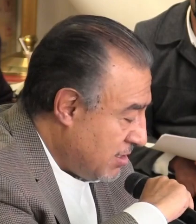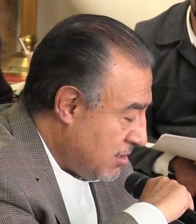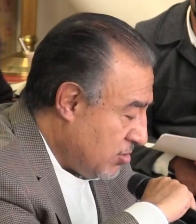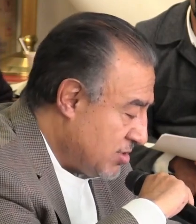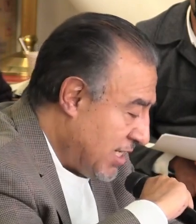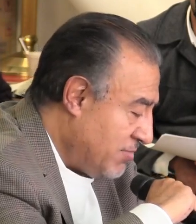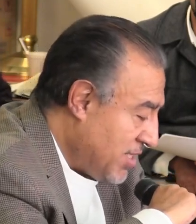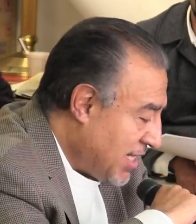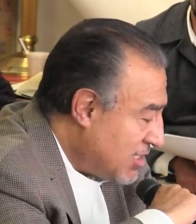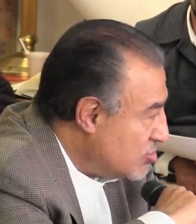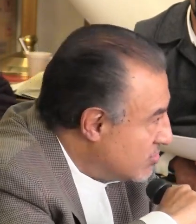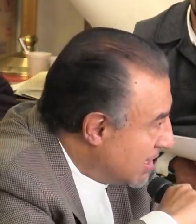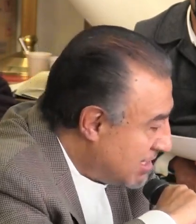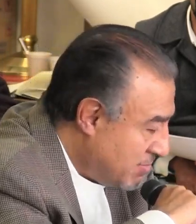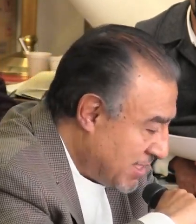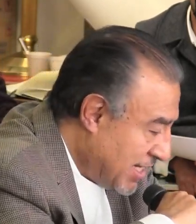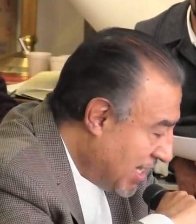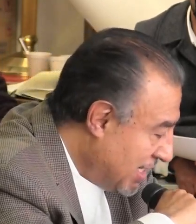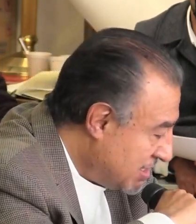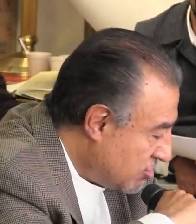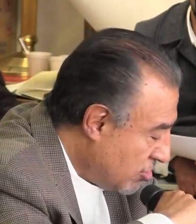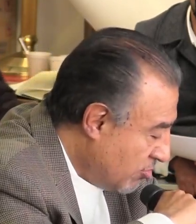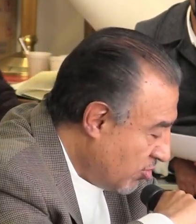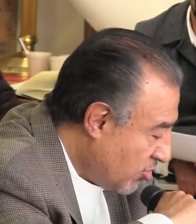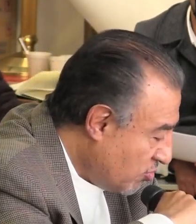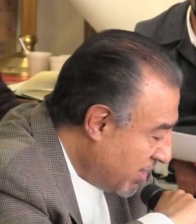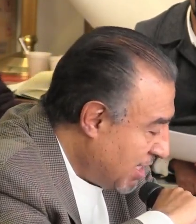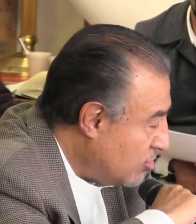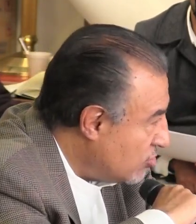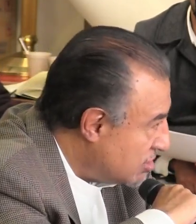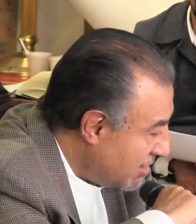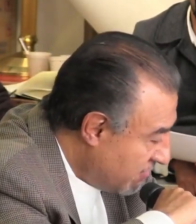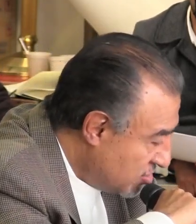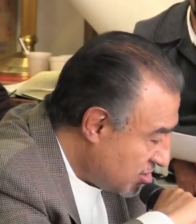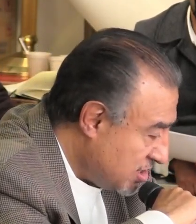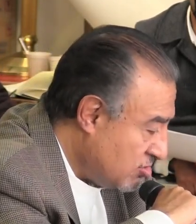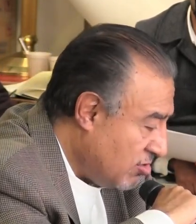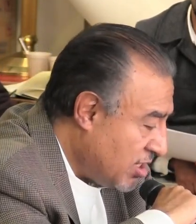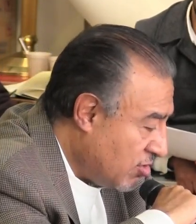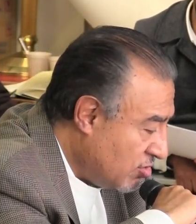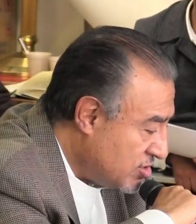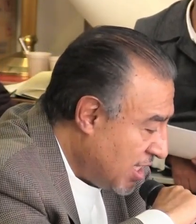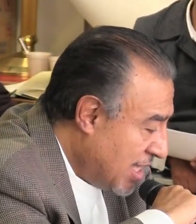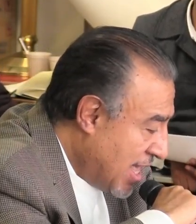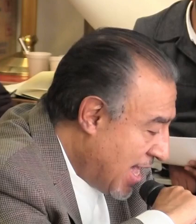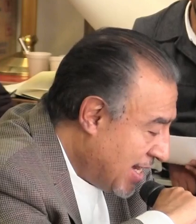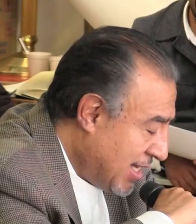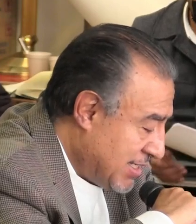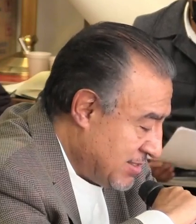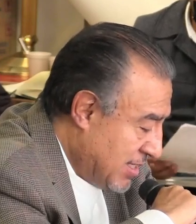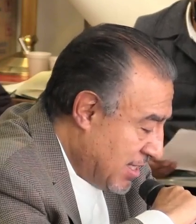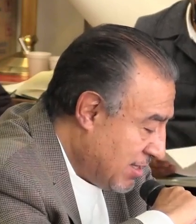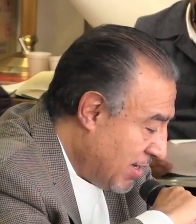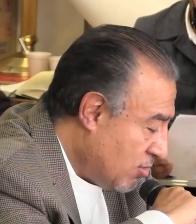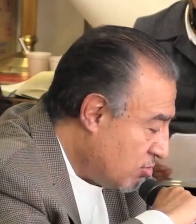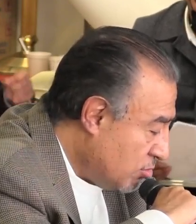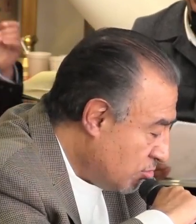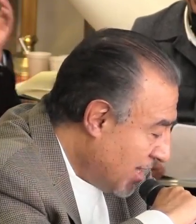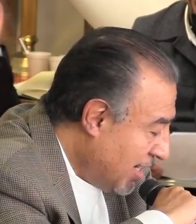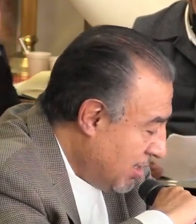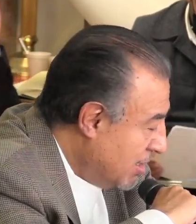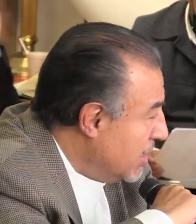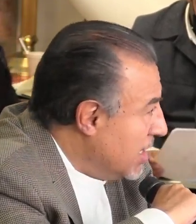ciudad no se limita a sus bienes materiales como monumentos, edificios históricos, áreas de